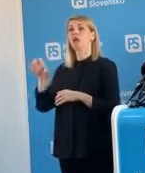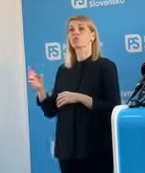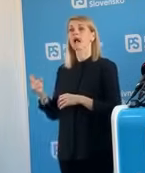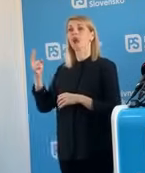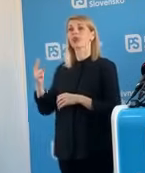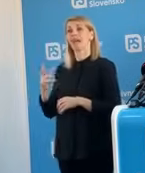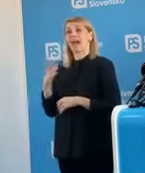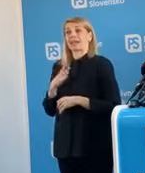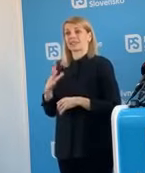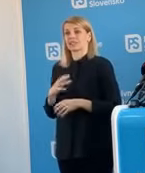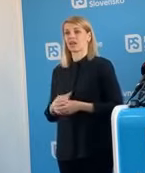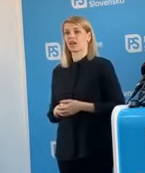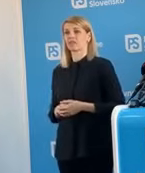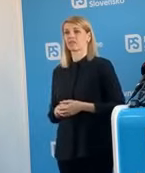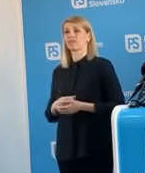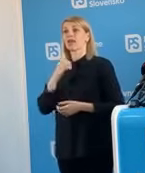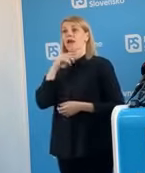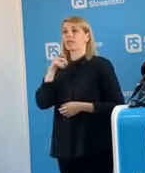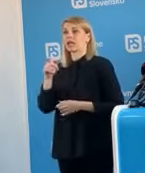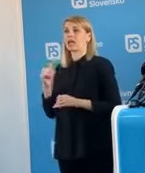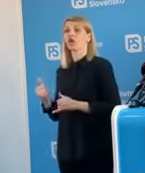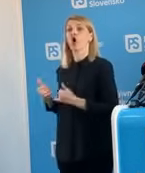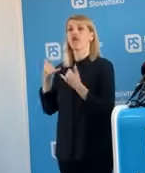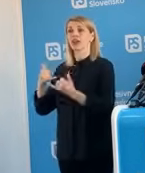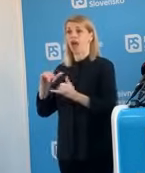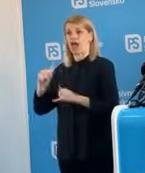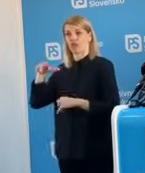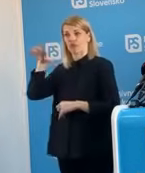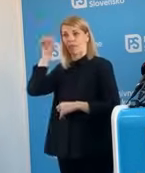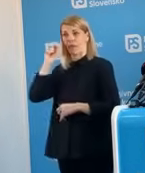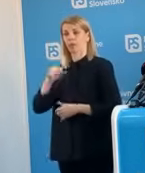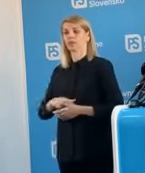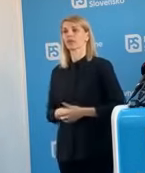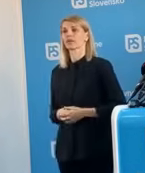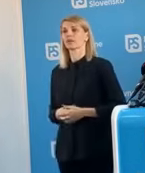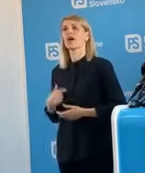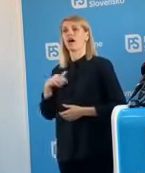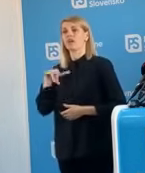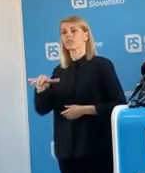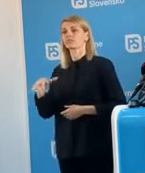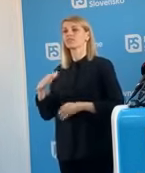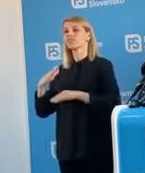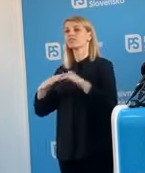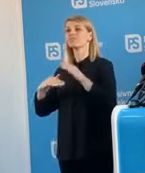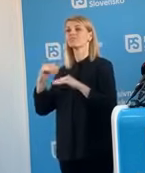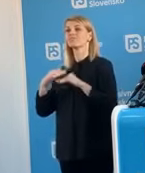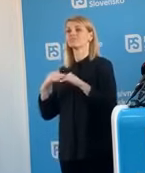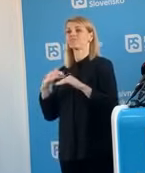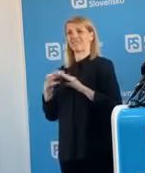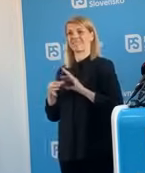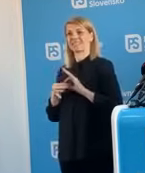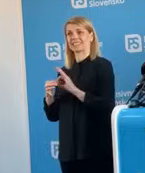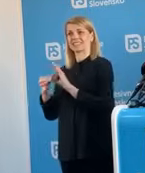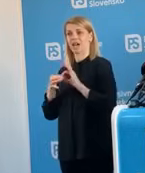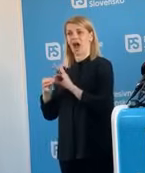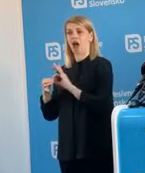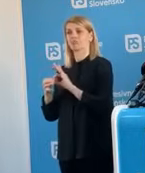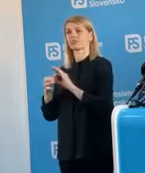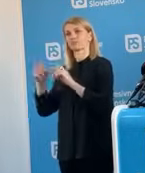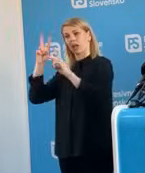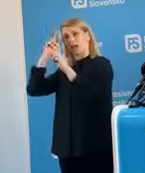únia chce, ak to zatiaľ stále nepochopil. Mám tam vybudované aj vzťahy, aj